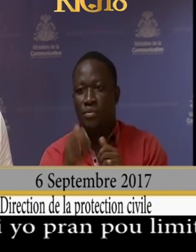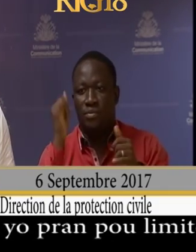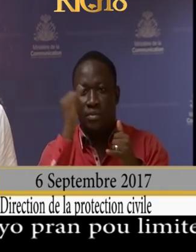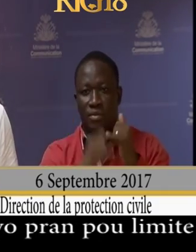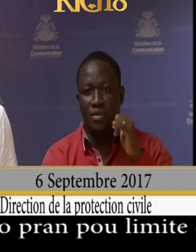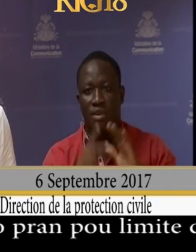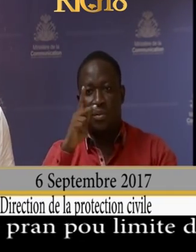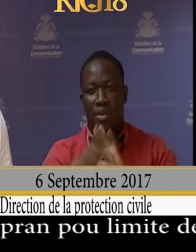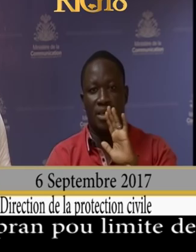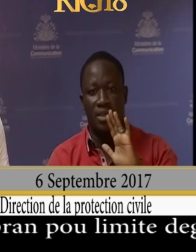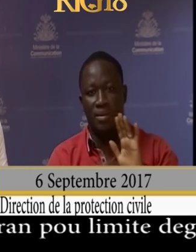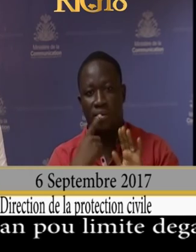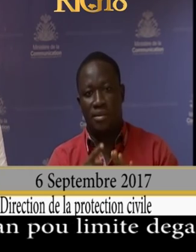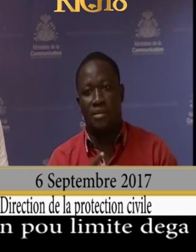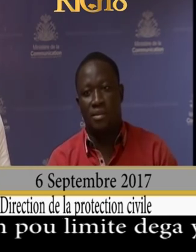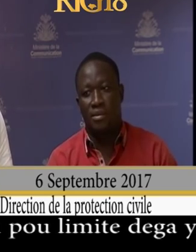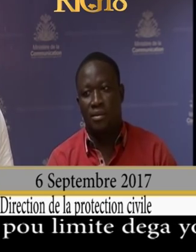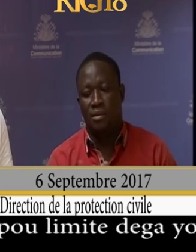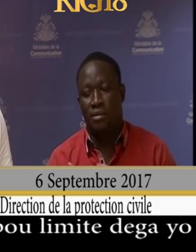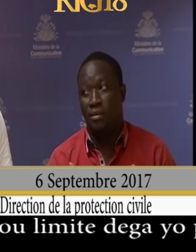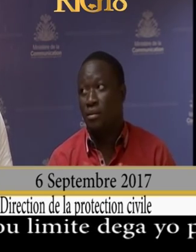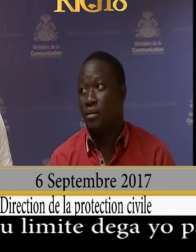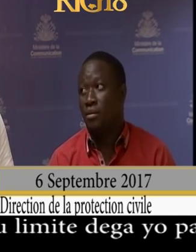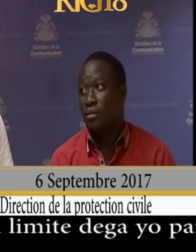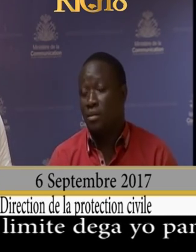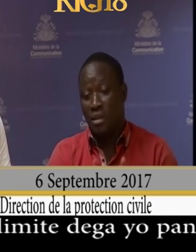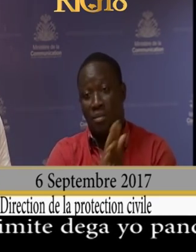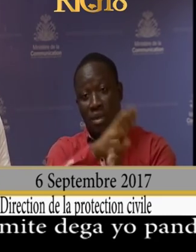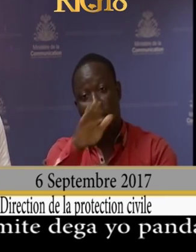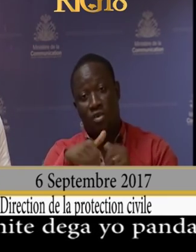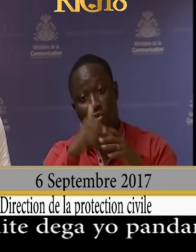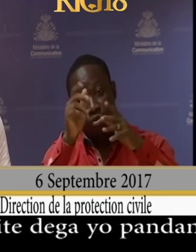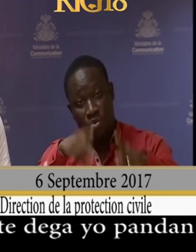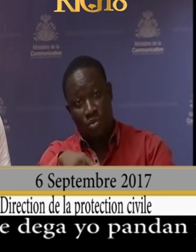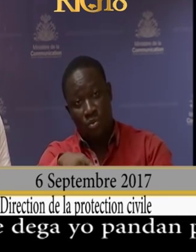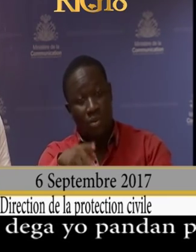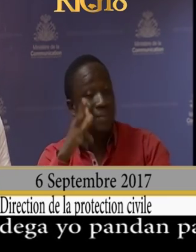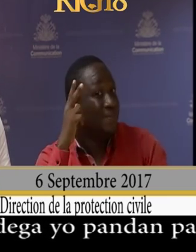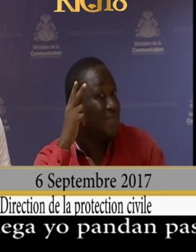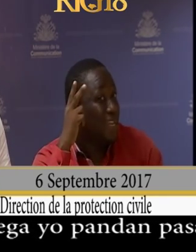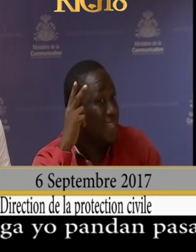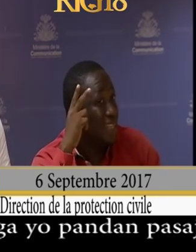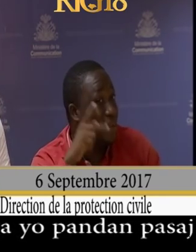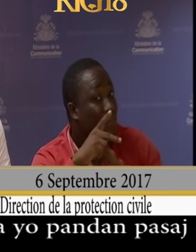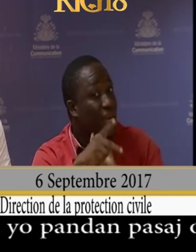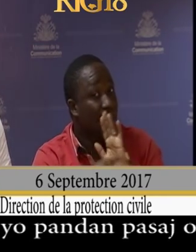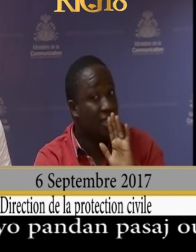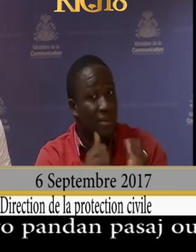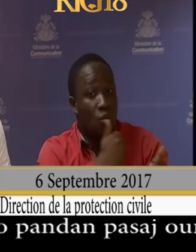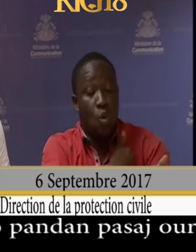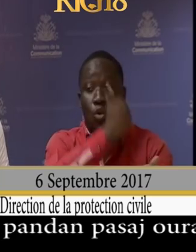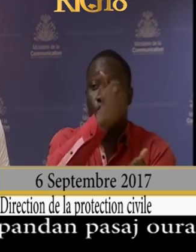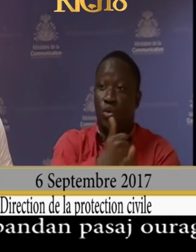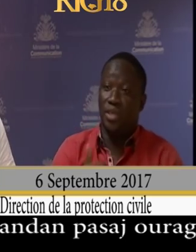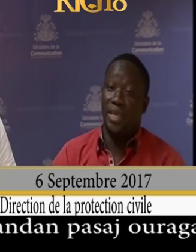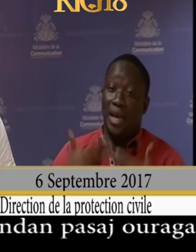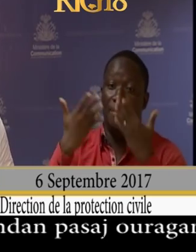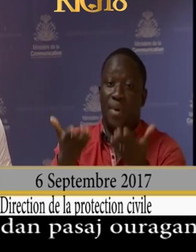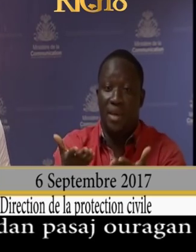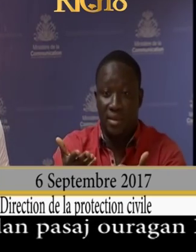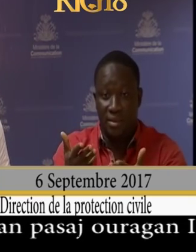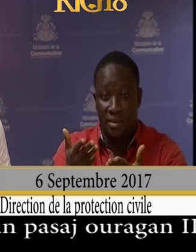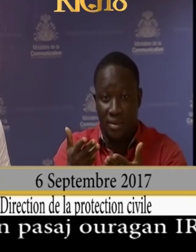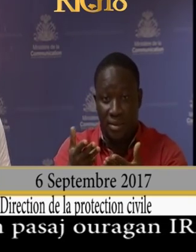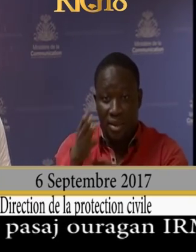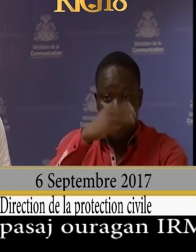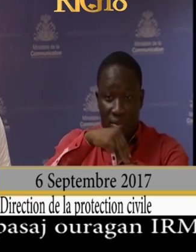consigne que m'a renforcé sous lycée certainement et m'a demandé tout le monde coûter consigne que autorité yo bay et ministre sont